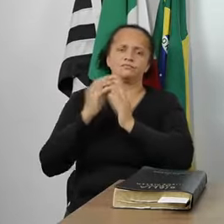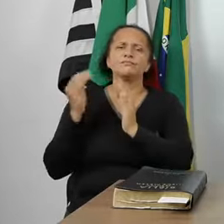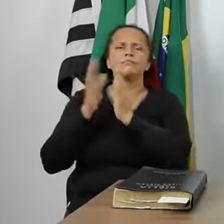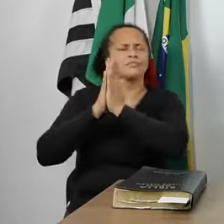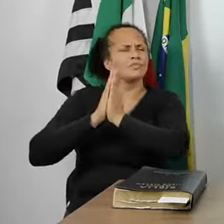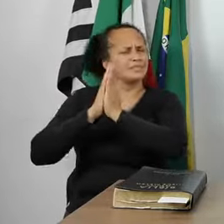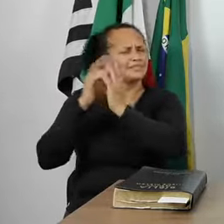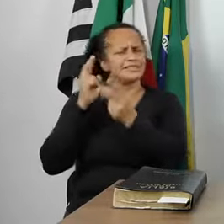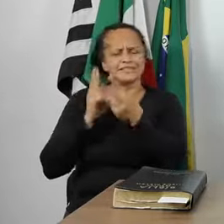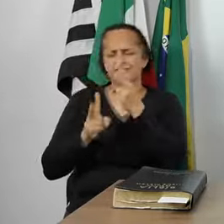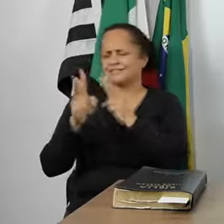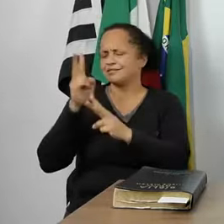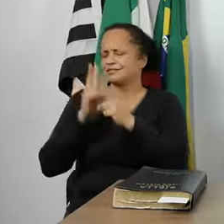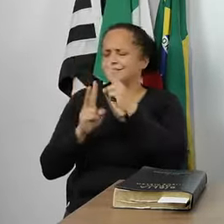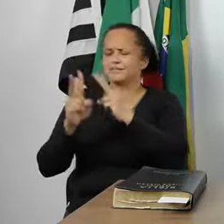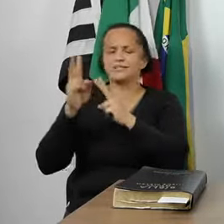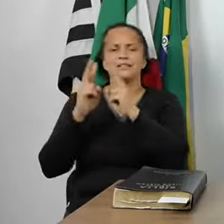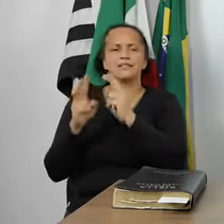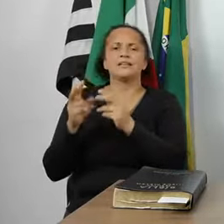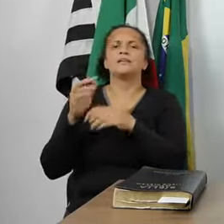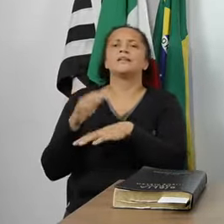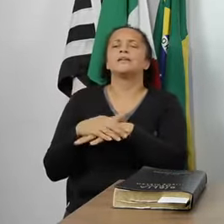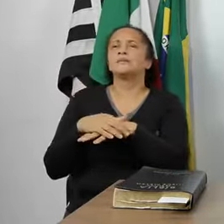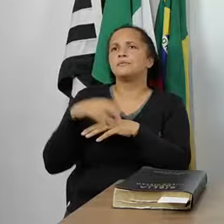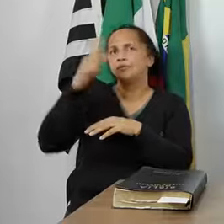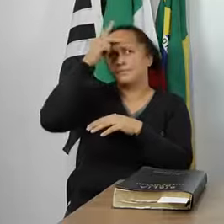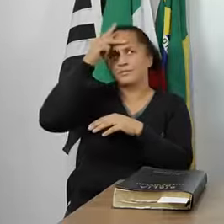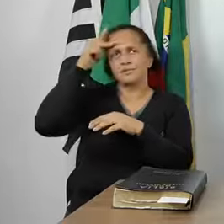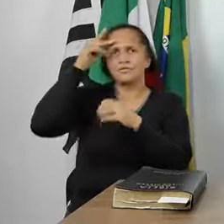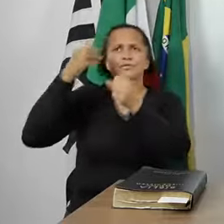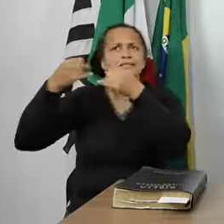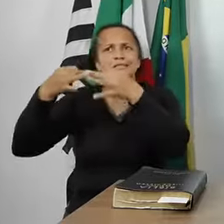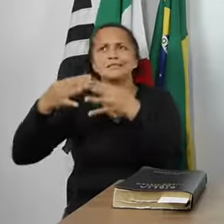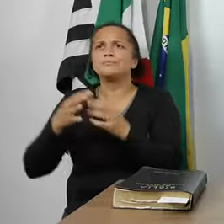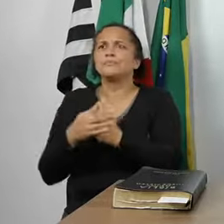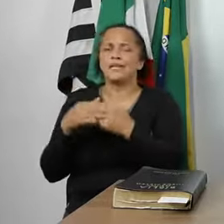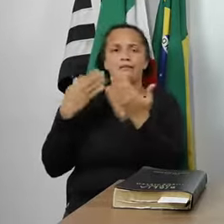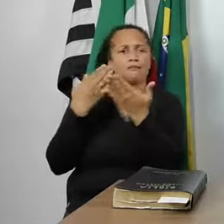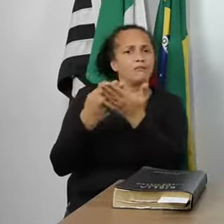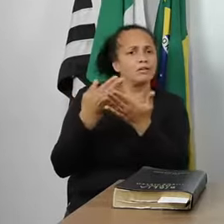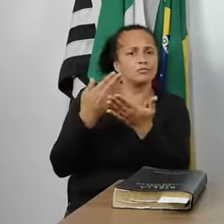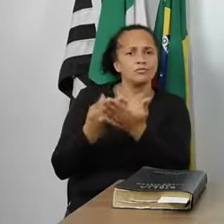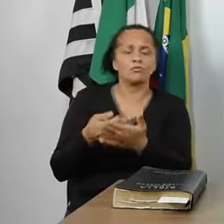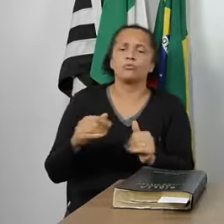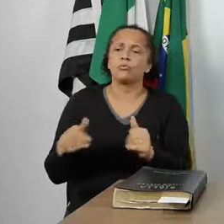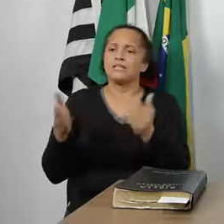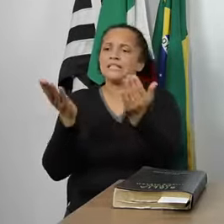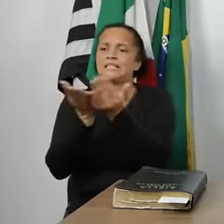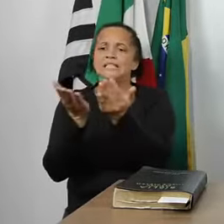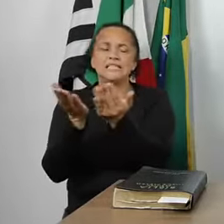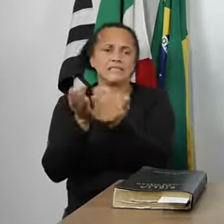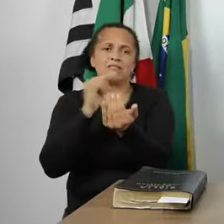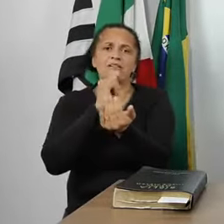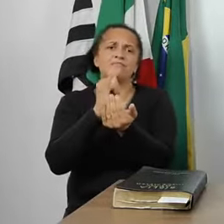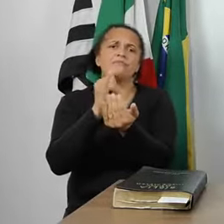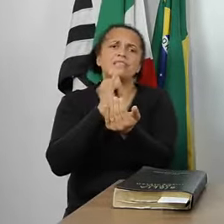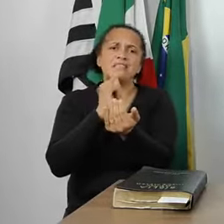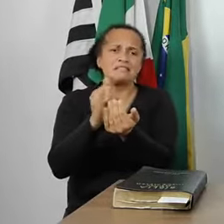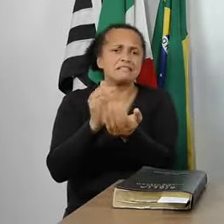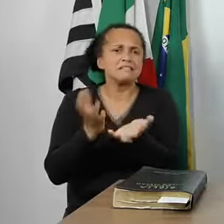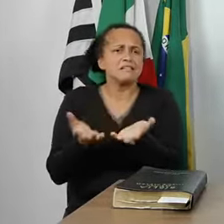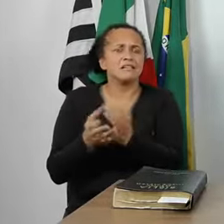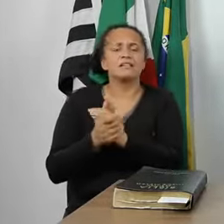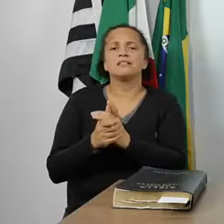tão ministrado, tão estudado, tão dito no meio cristão. Tantos